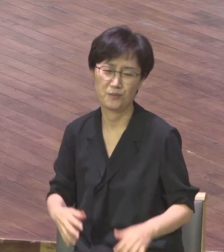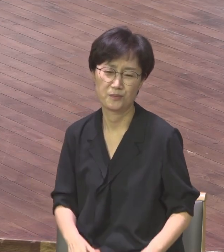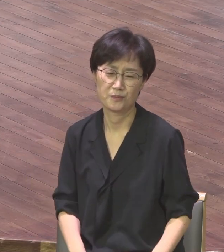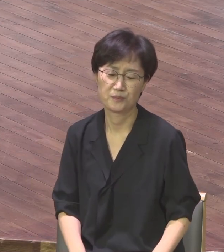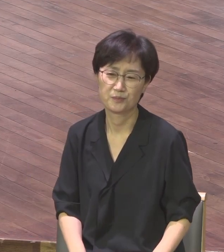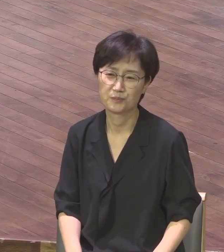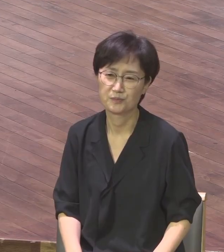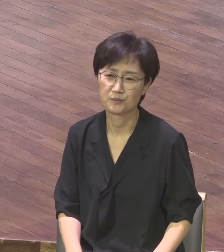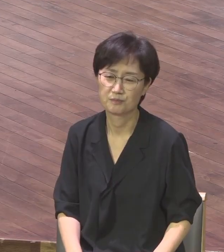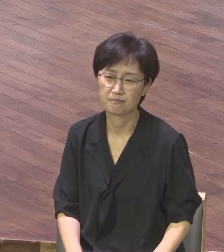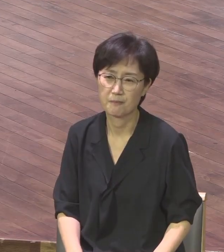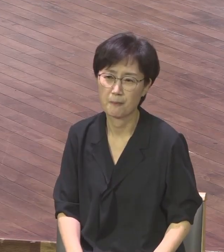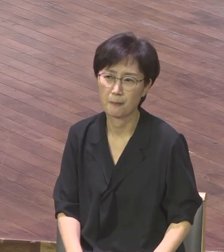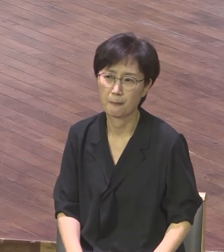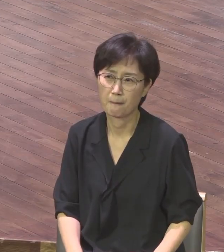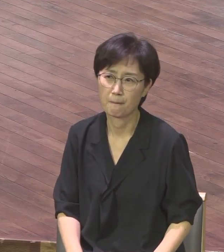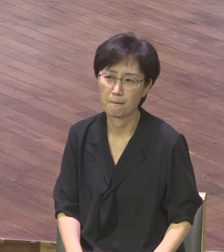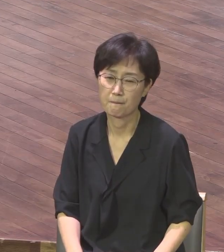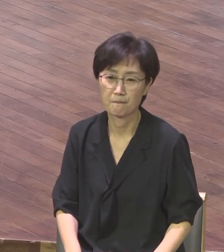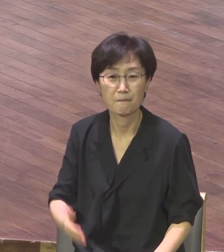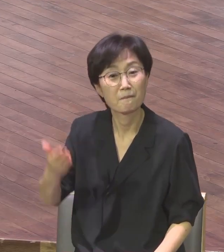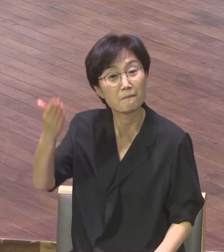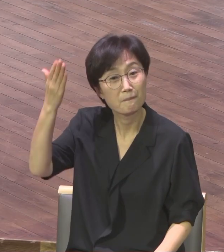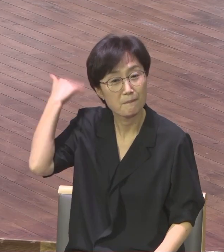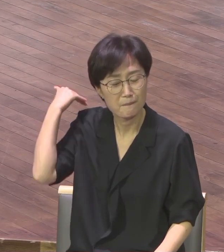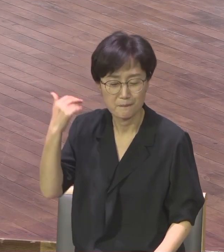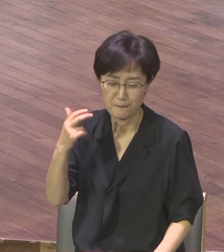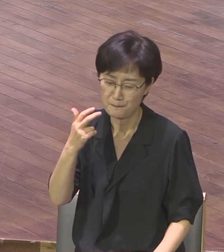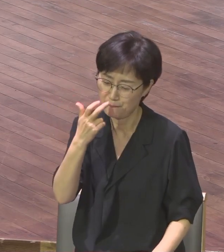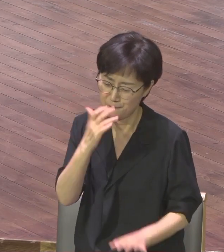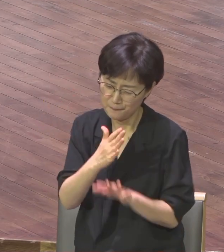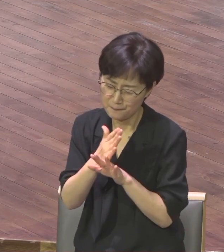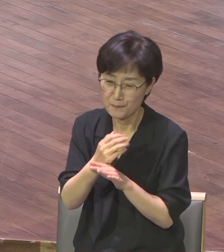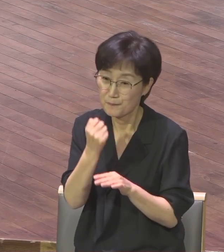한때 전나라는 시리즈가